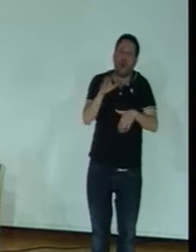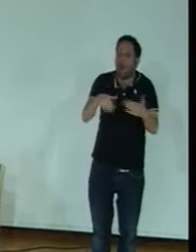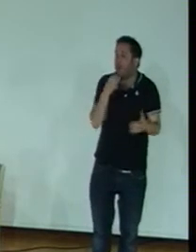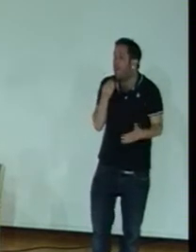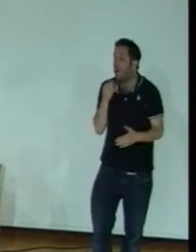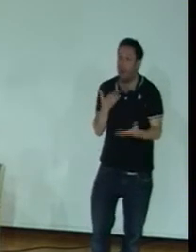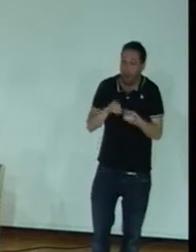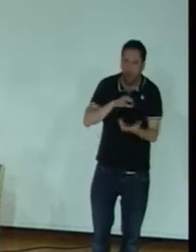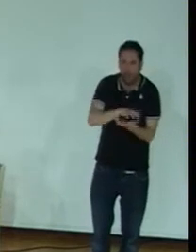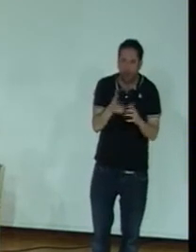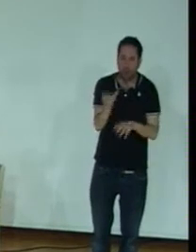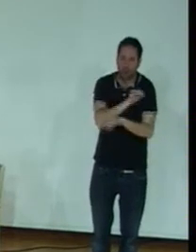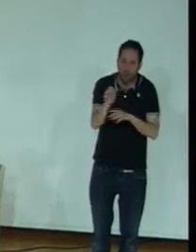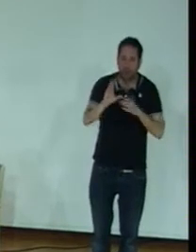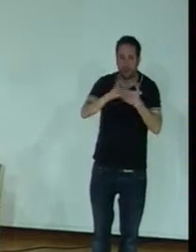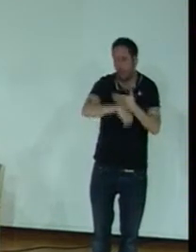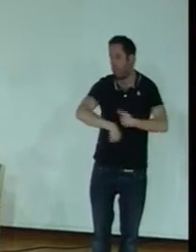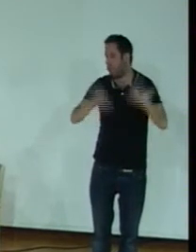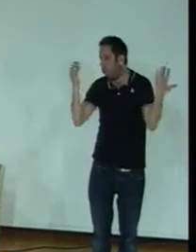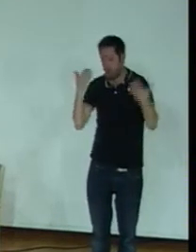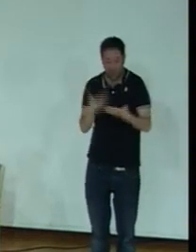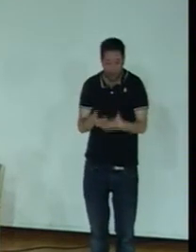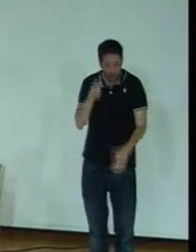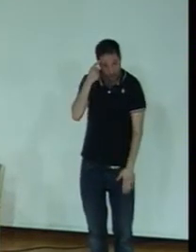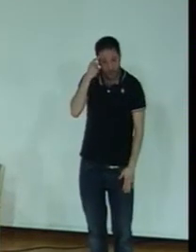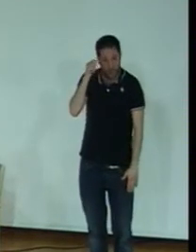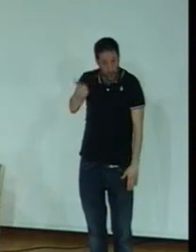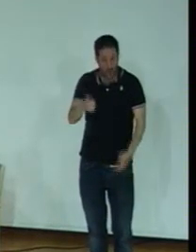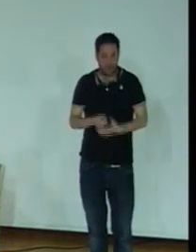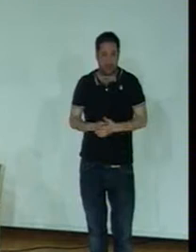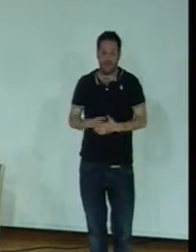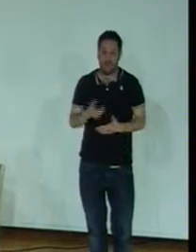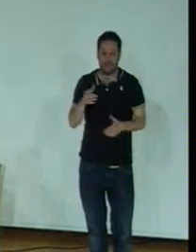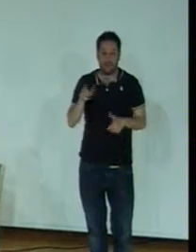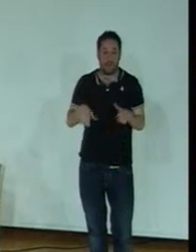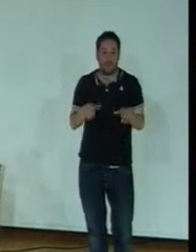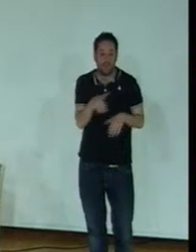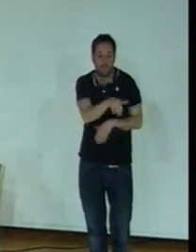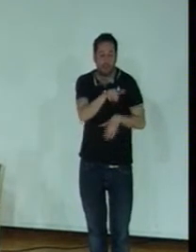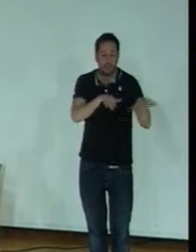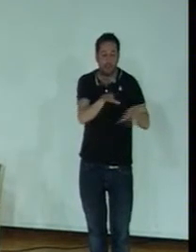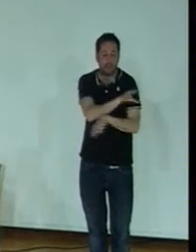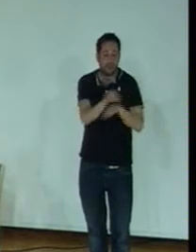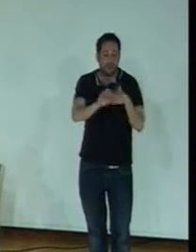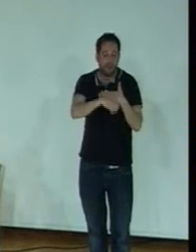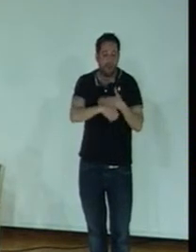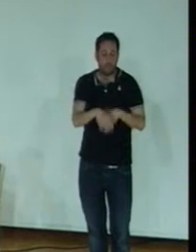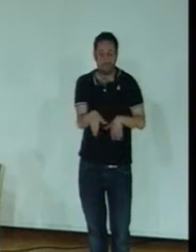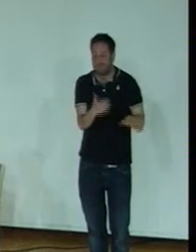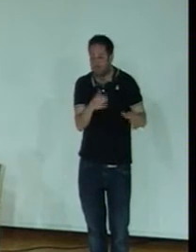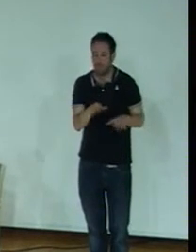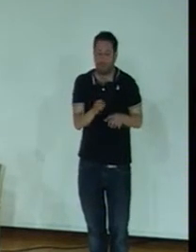on ne va pas compliquer en plus en rajoutant le chiffrement. Donc souvent, c'est assez mal traité et j'ai